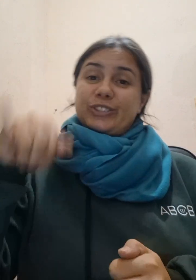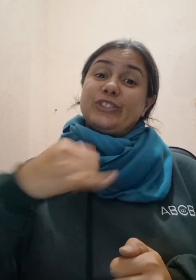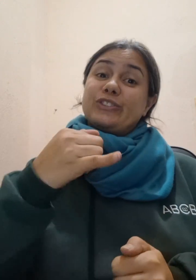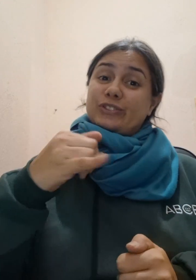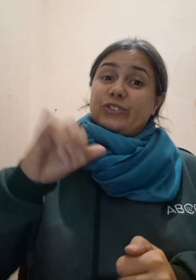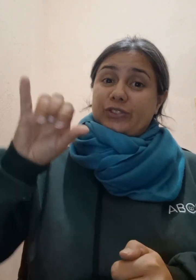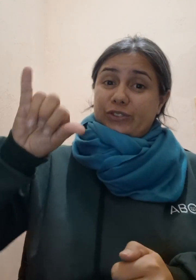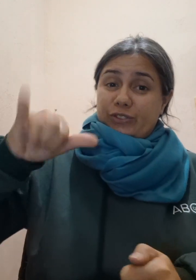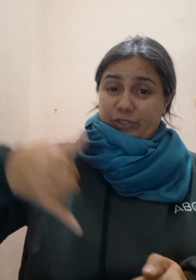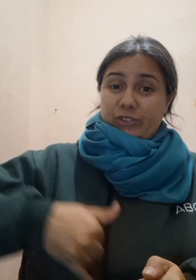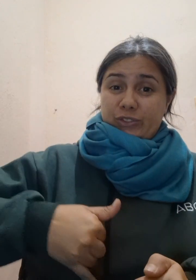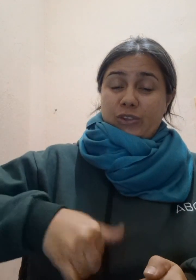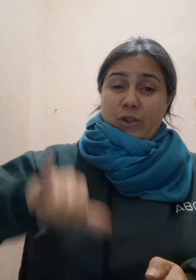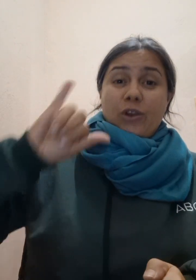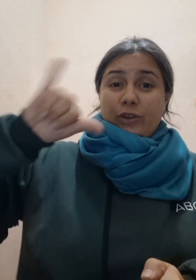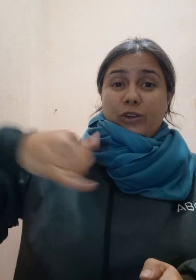coisas maravilhosas que eu não conhecia,